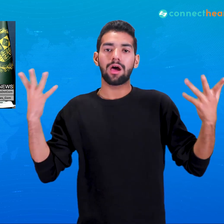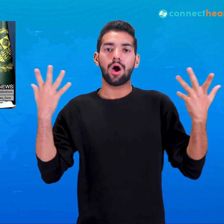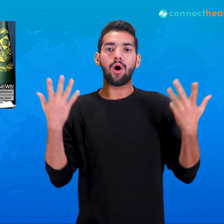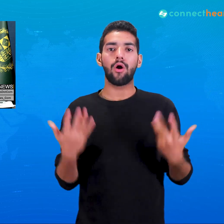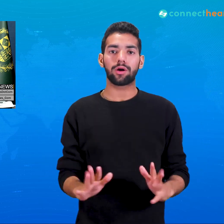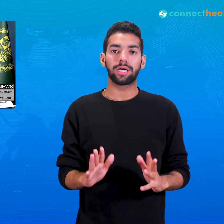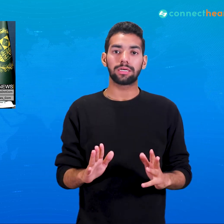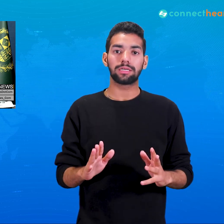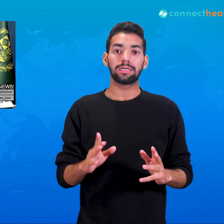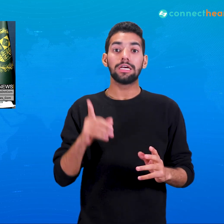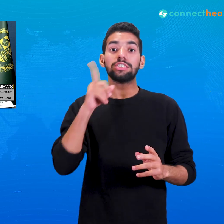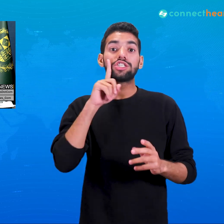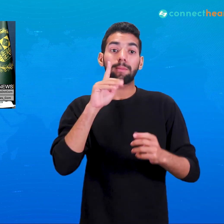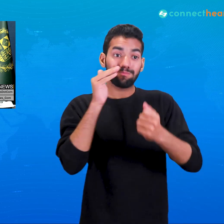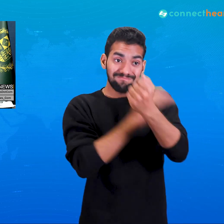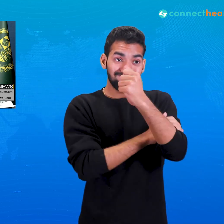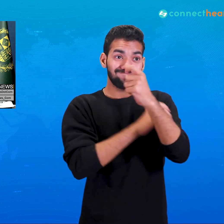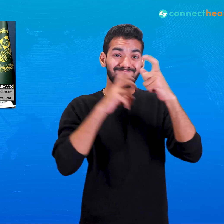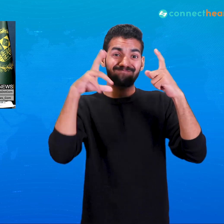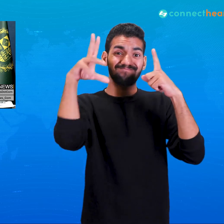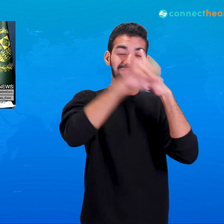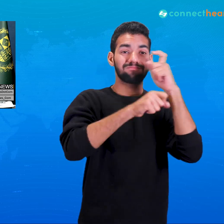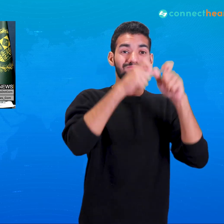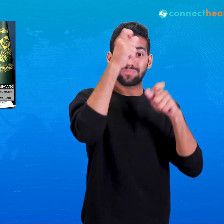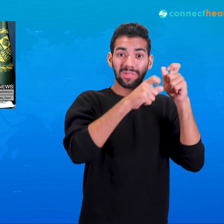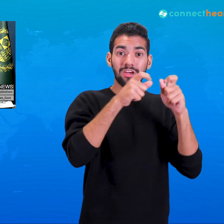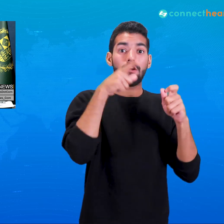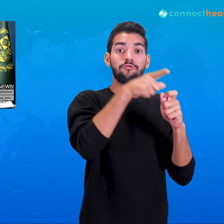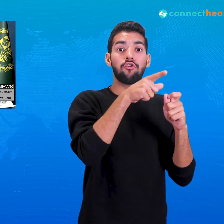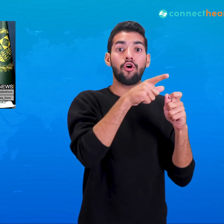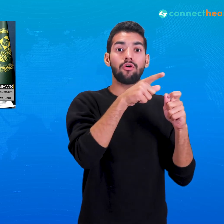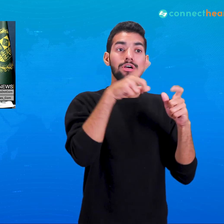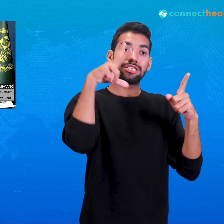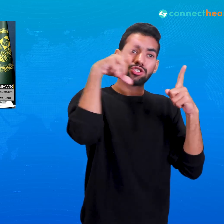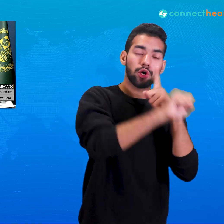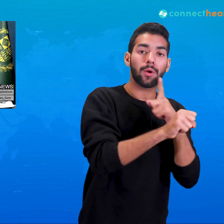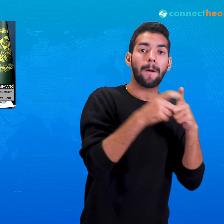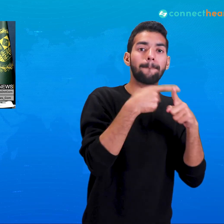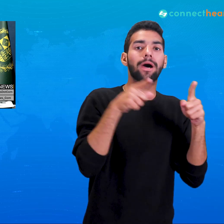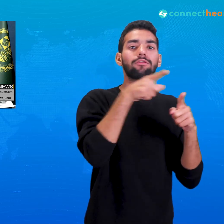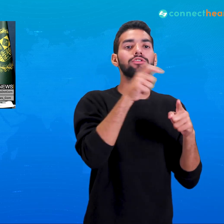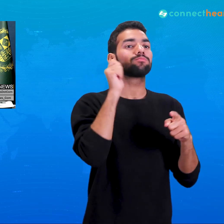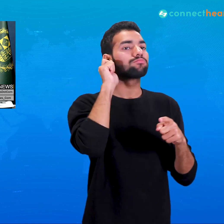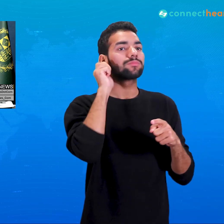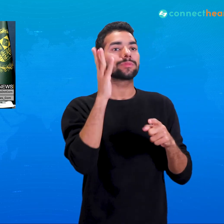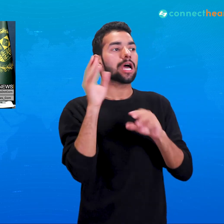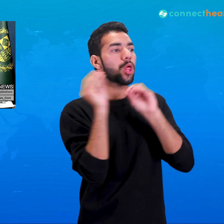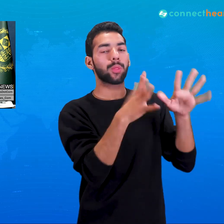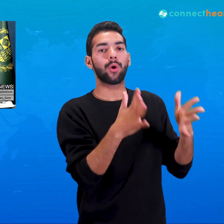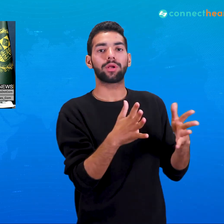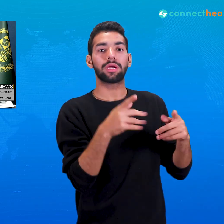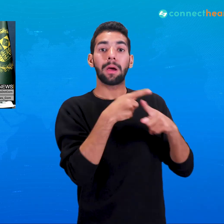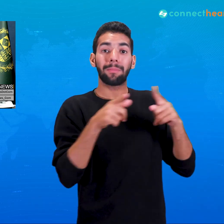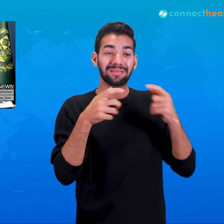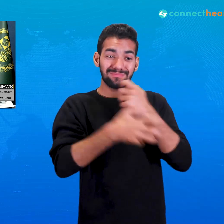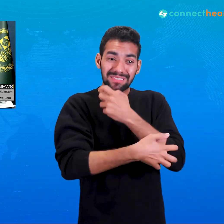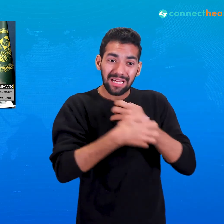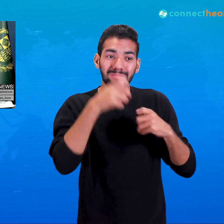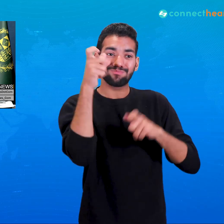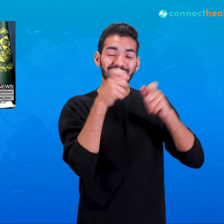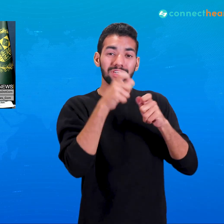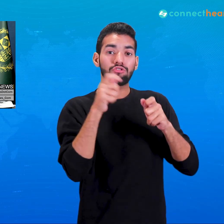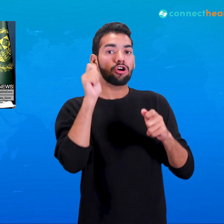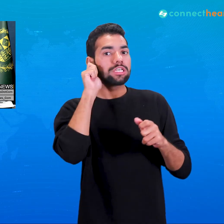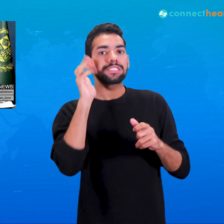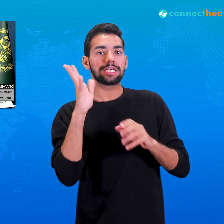ہوئیں، جدھر طاقتور کو وہ جب جرم کرتا تھا اس کو سزا نہیں ملتی تھی، لیکن صرف کمزور